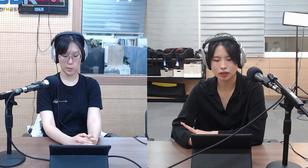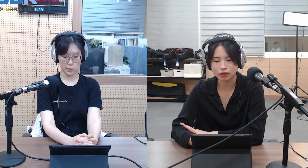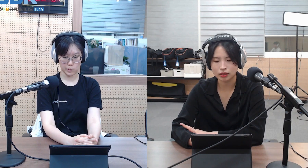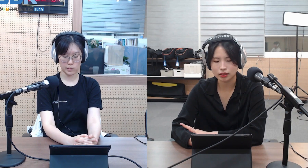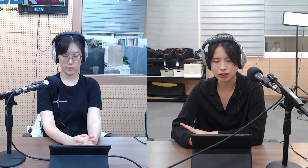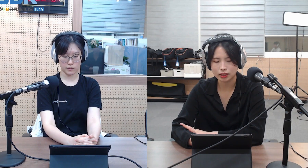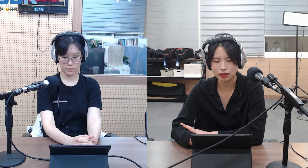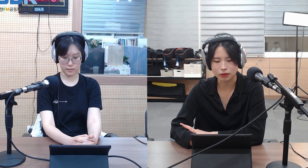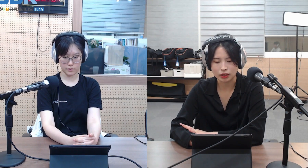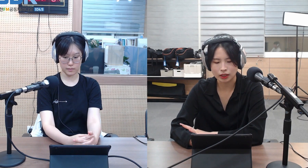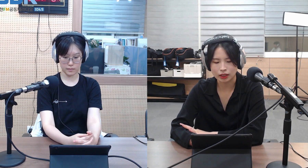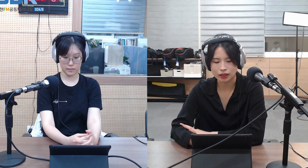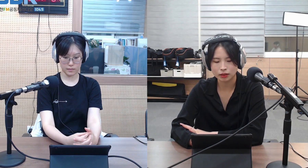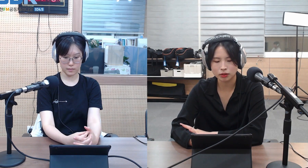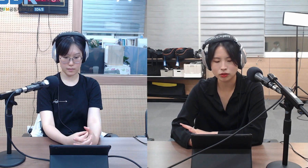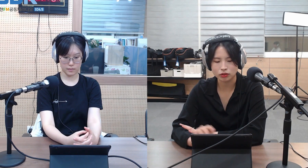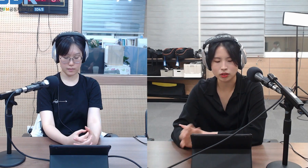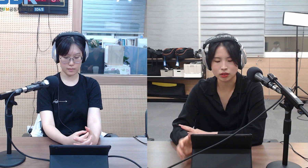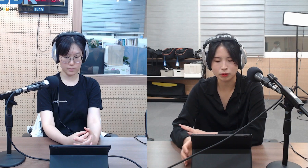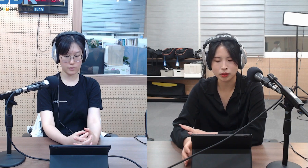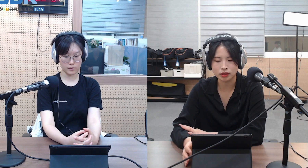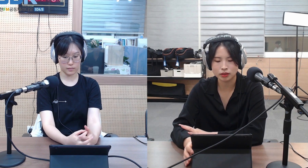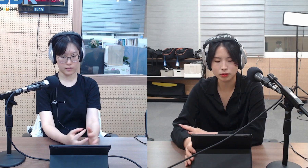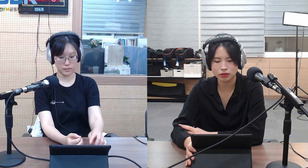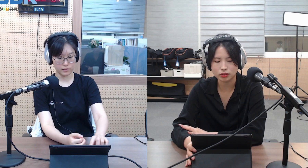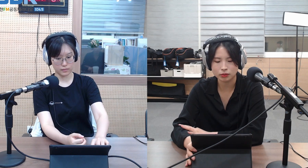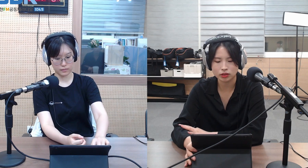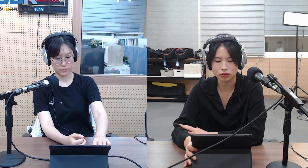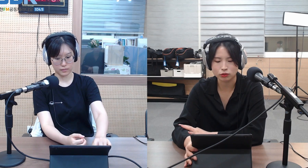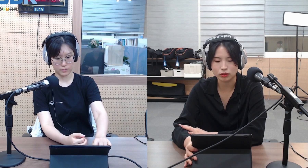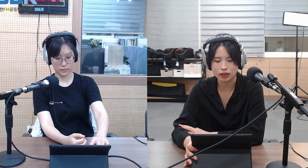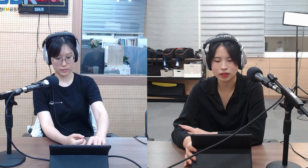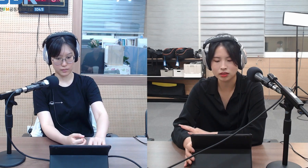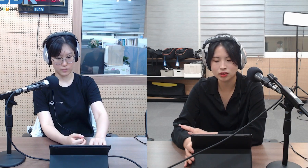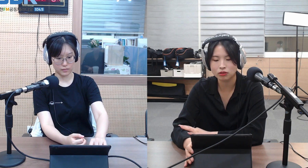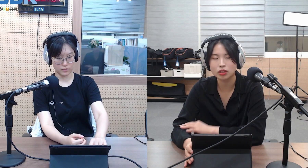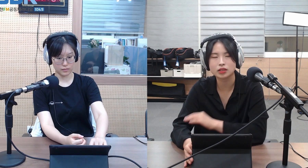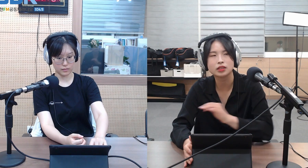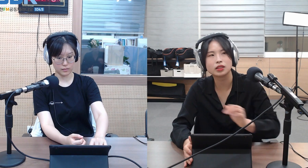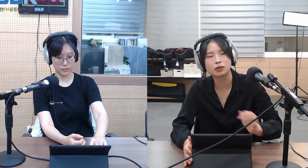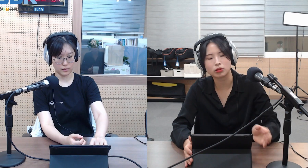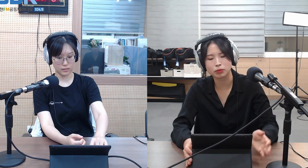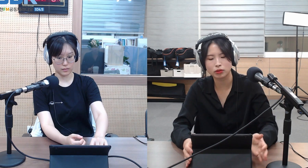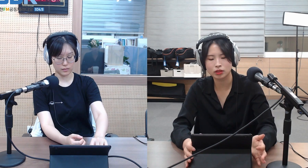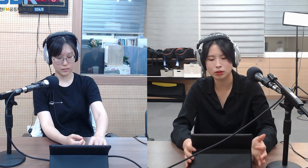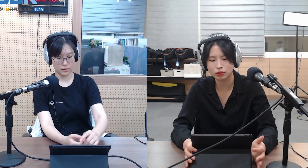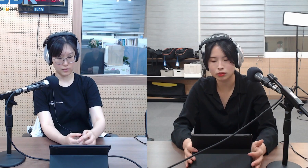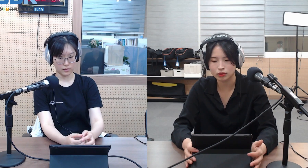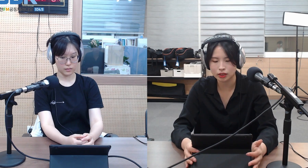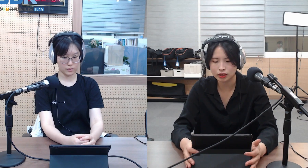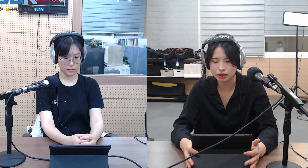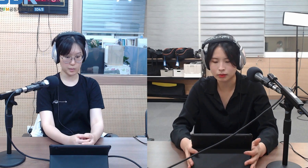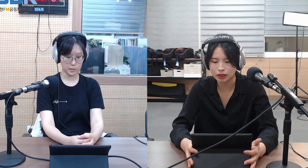상황극 시간입니다. 이번 주는 패스트푸드점에서 주문하는 상황을 한번 표현해 보도록